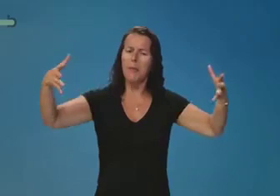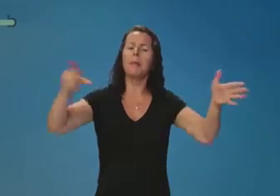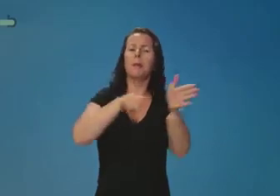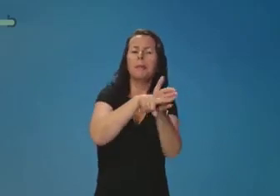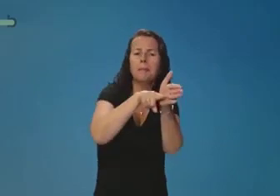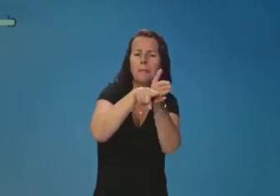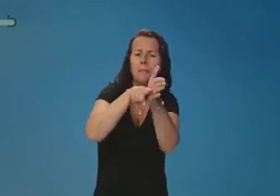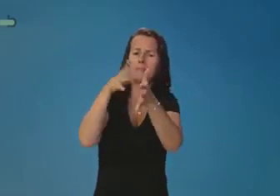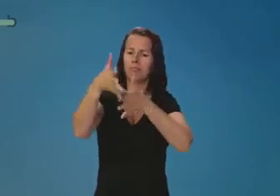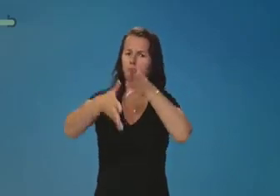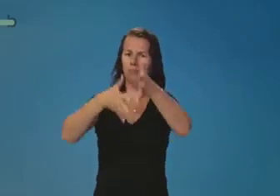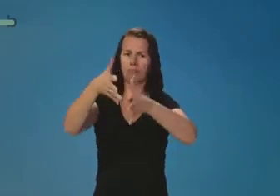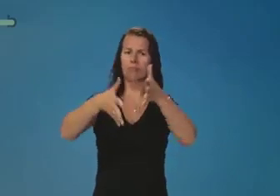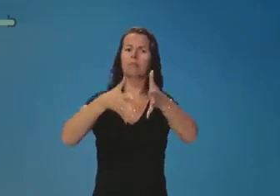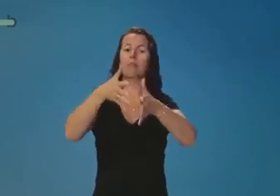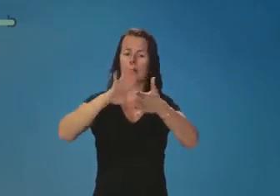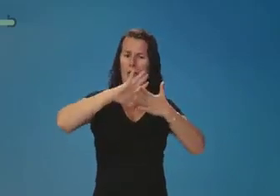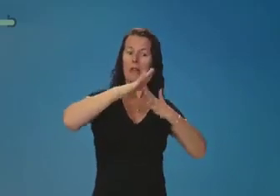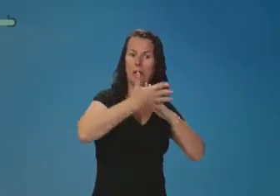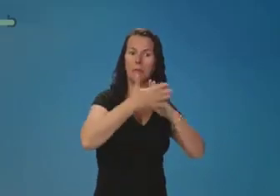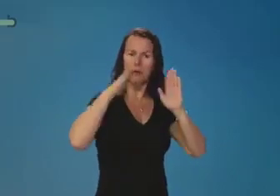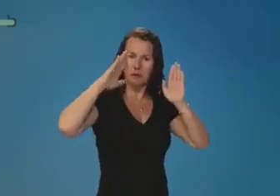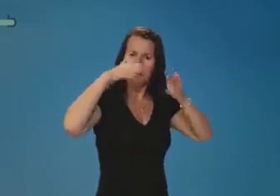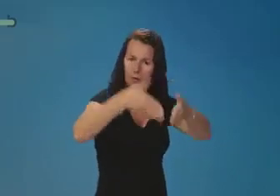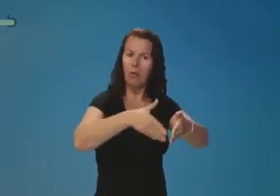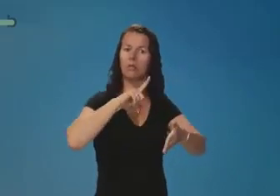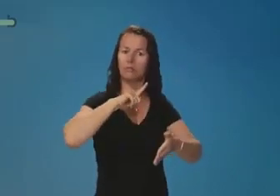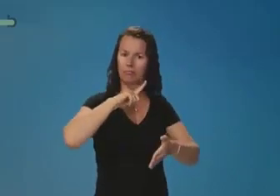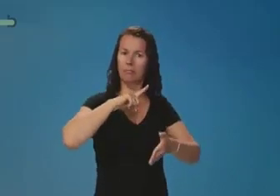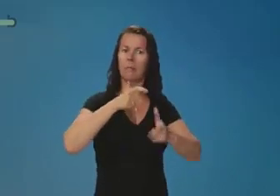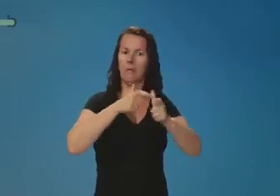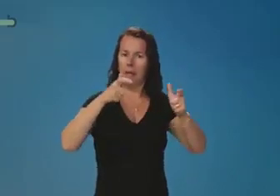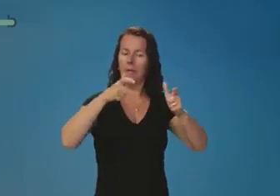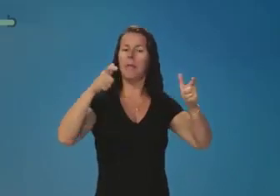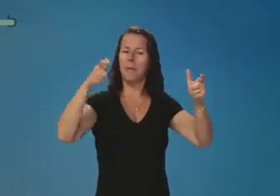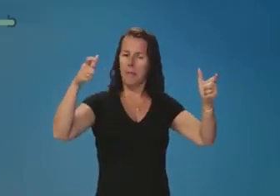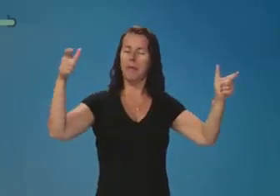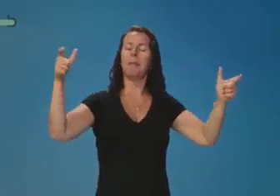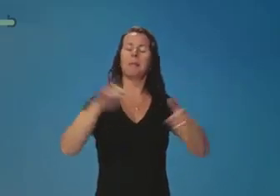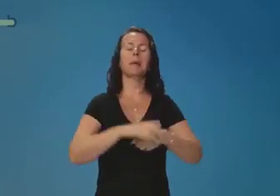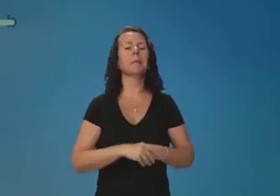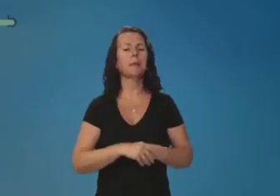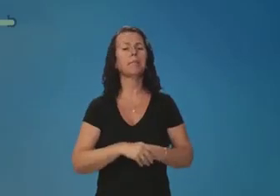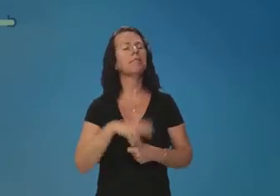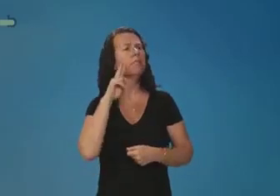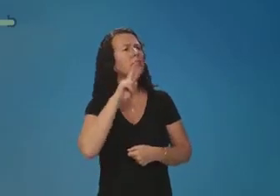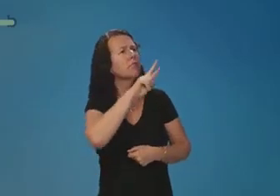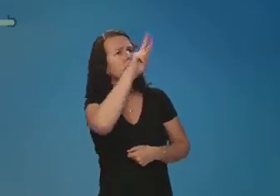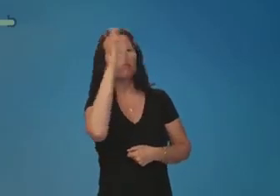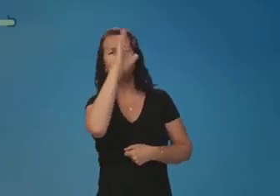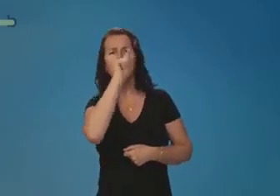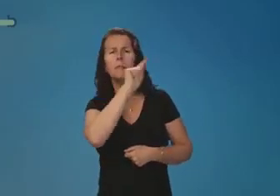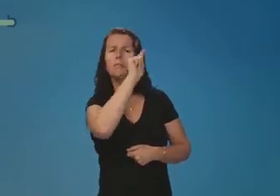de sinais com enfoque na Libras têm aumentado cada vez mais. Em diversas universidades espalhadas pelo